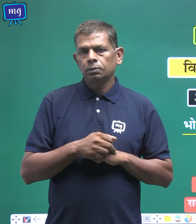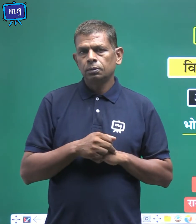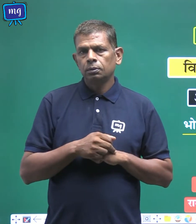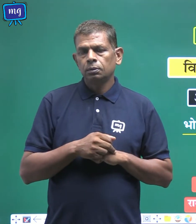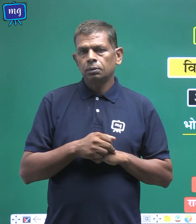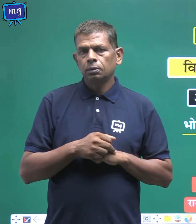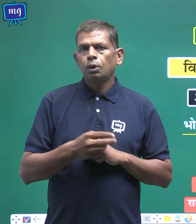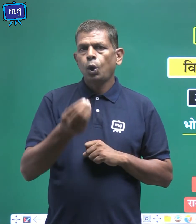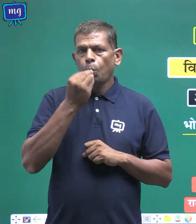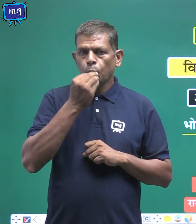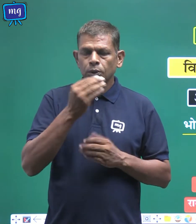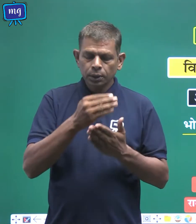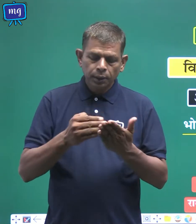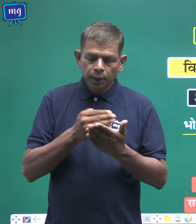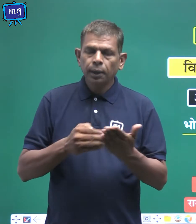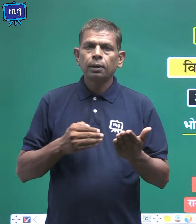भोजन के घटक